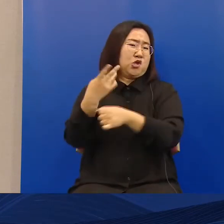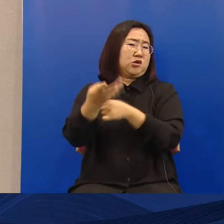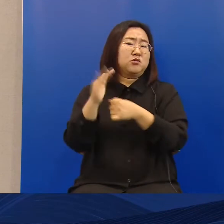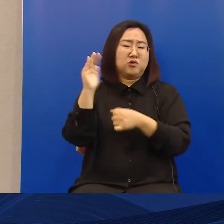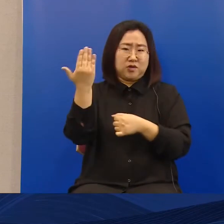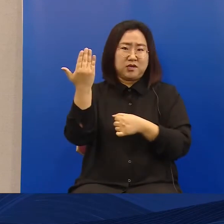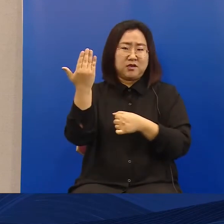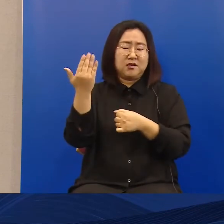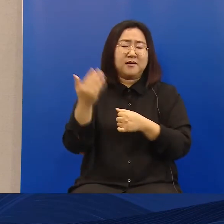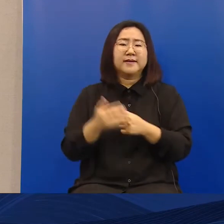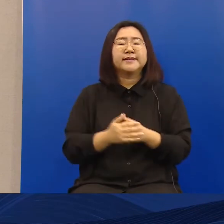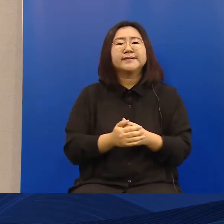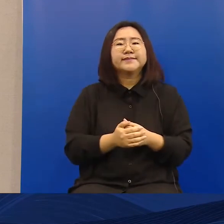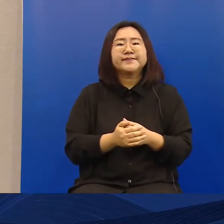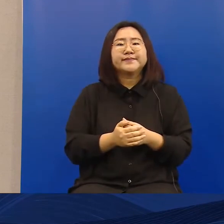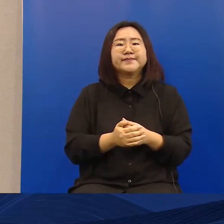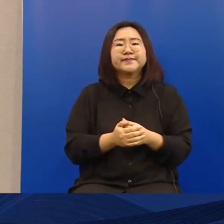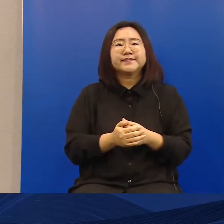됐습니다.